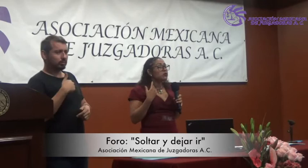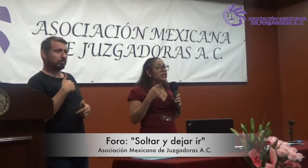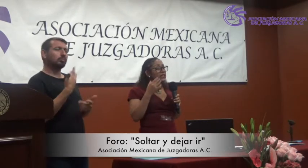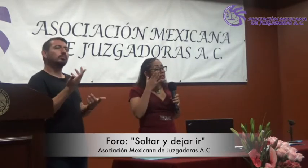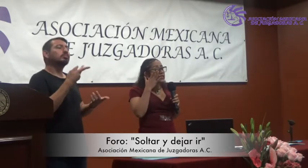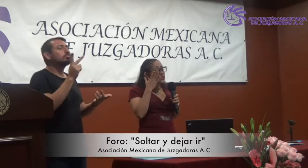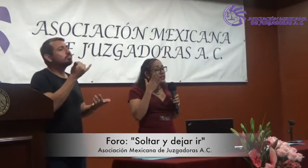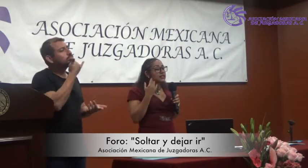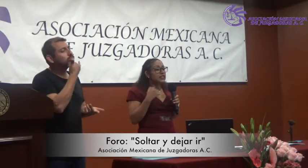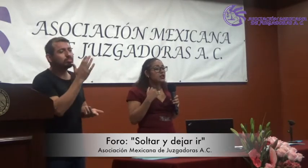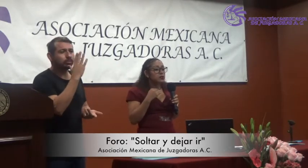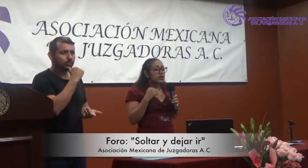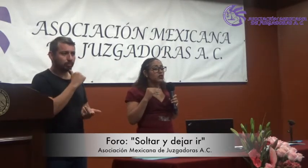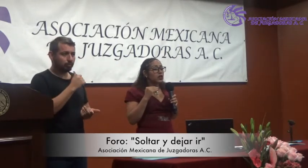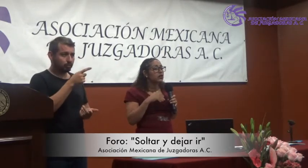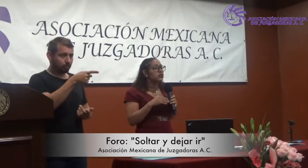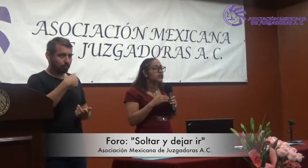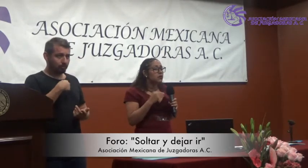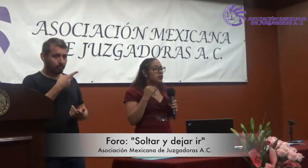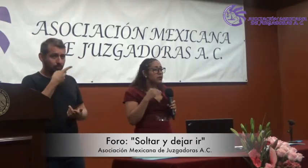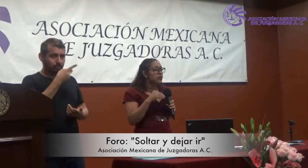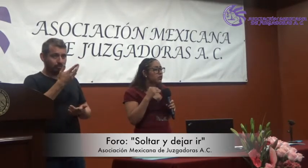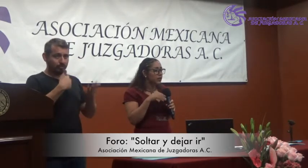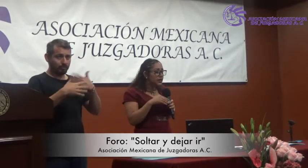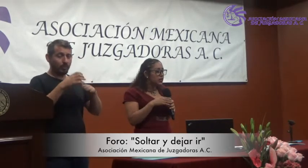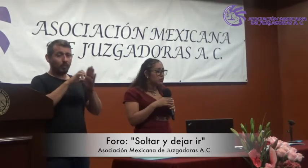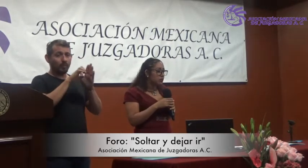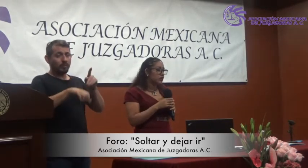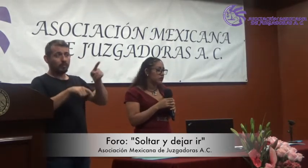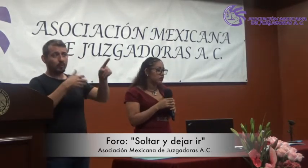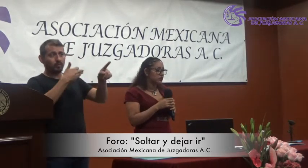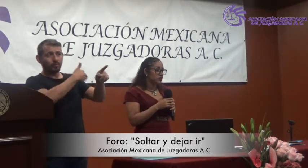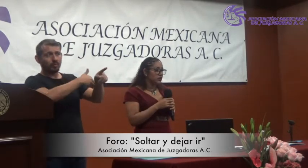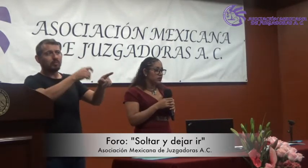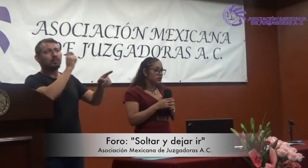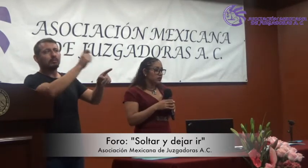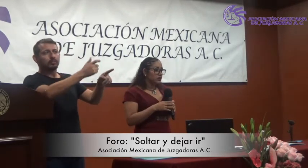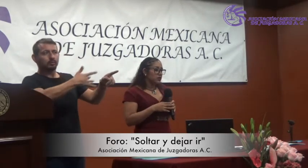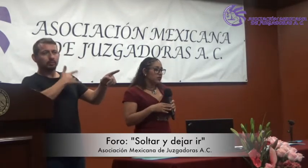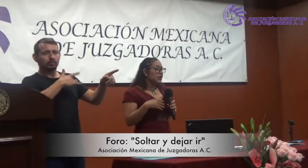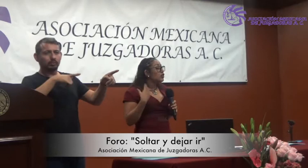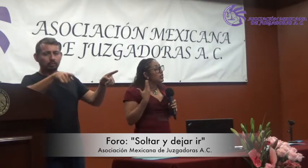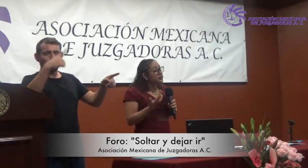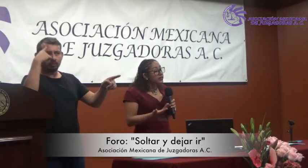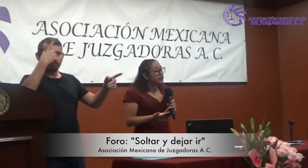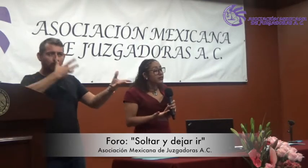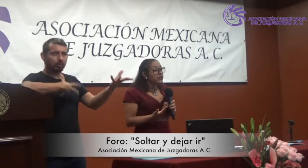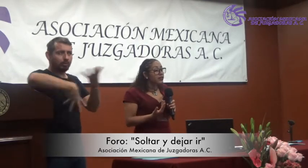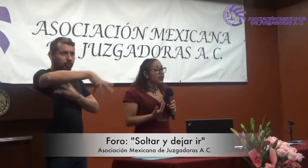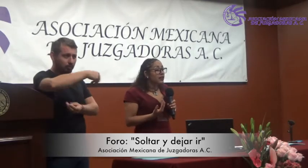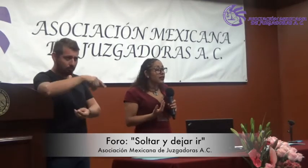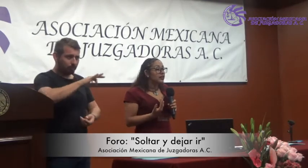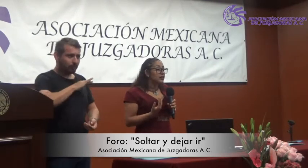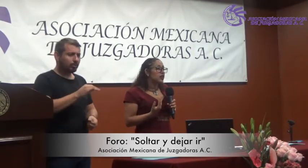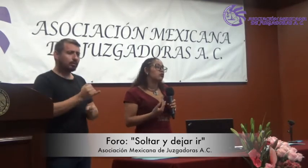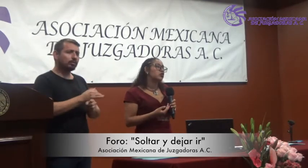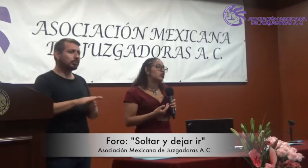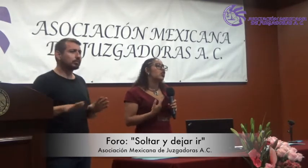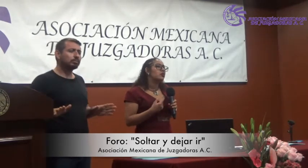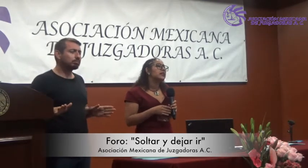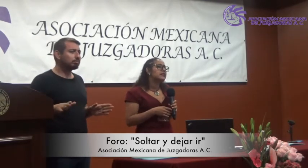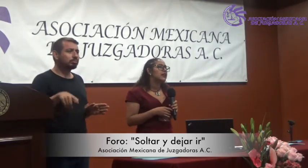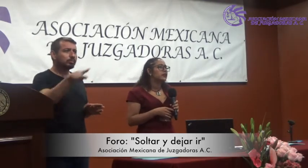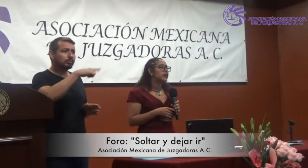no vamos a entender el sentimiento que ellos están viviendo en ese momento. y no les va a servir de nada que les